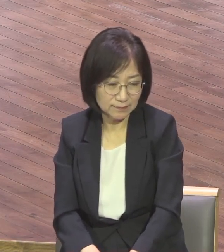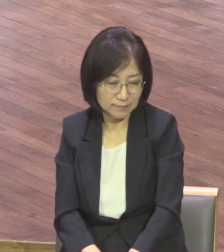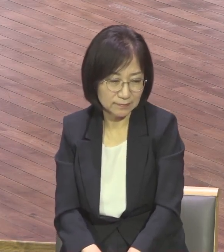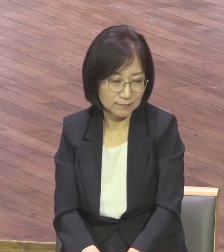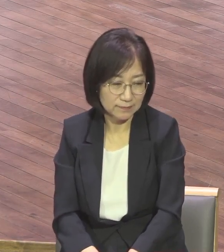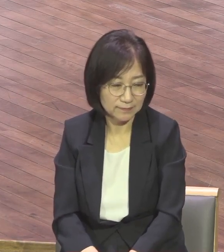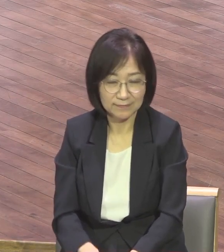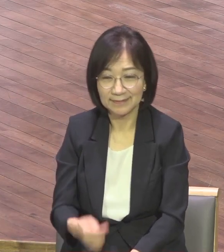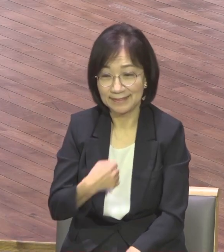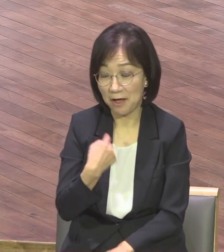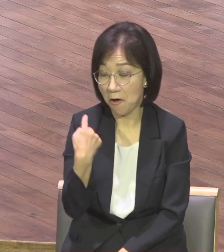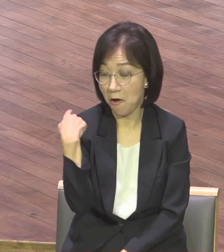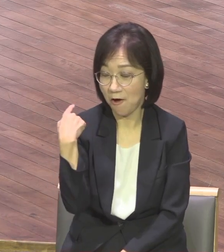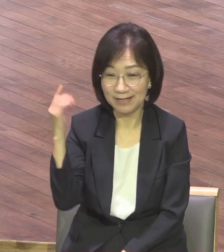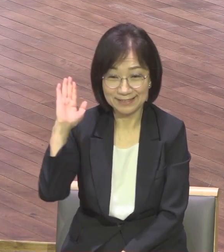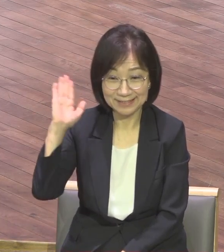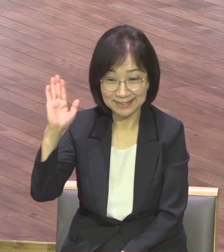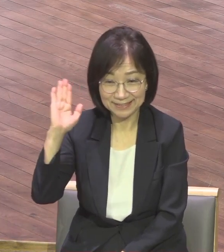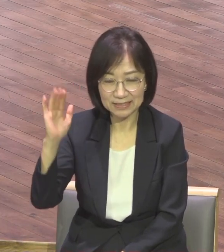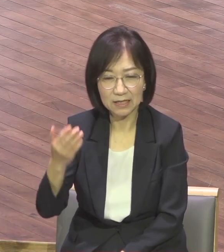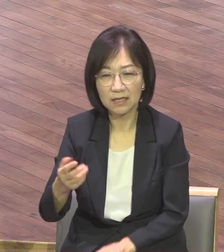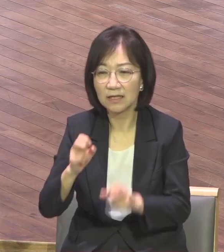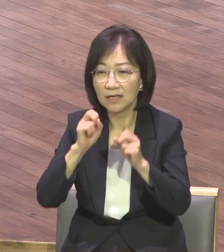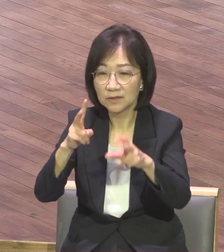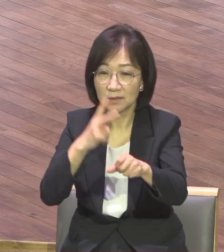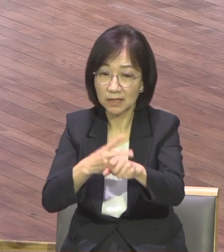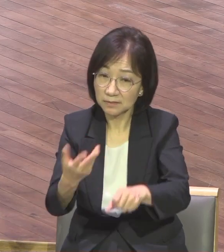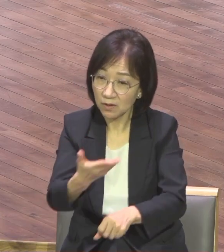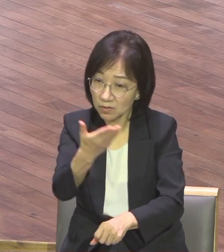그래서 어제 그랬습니다. 성도님들 정말 기도하십니까?